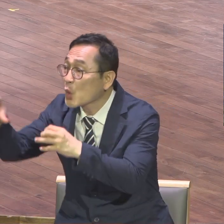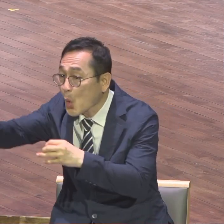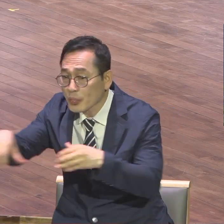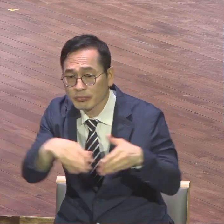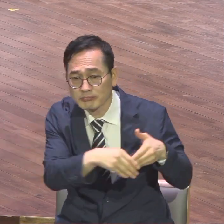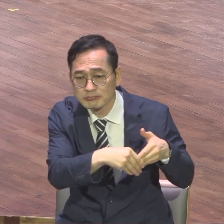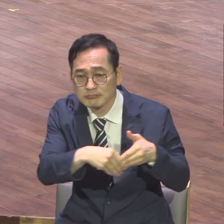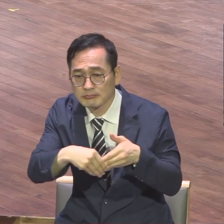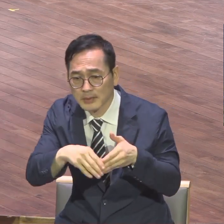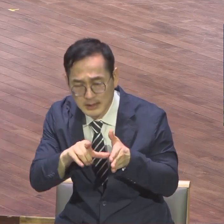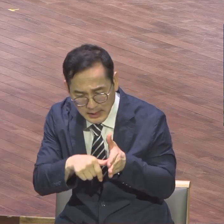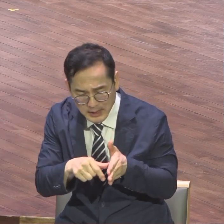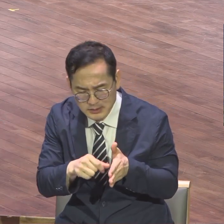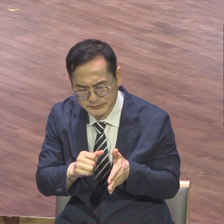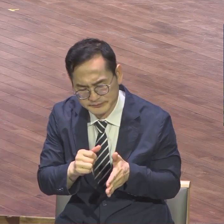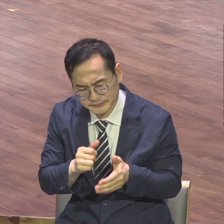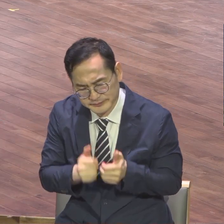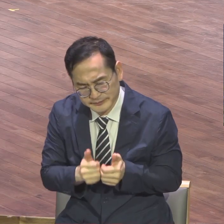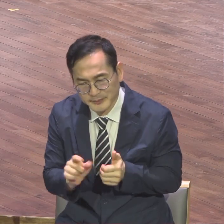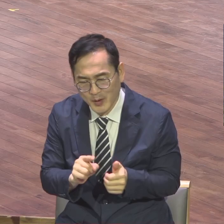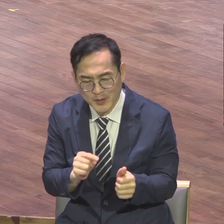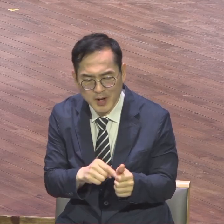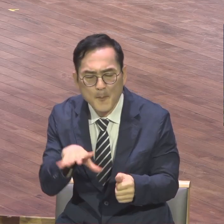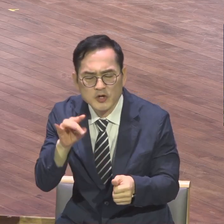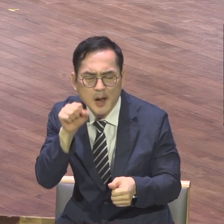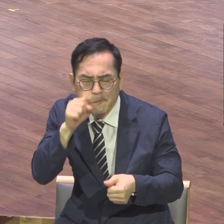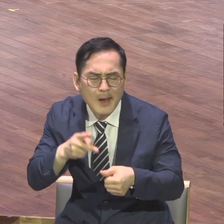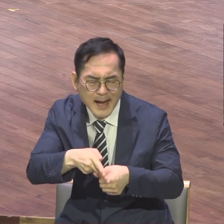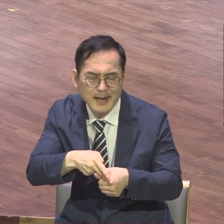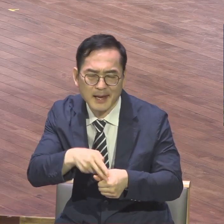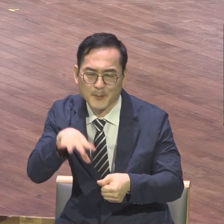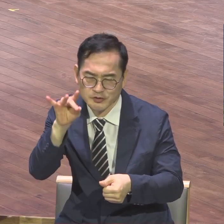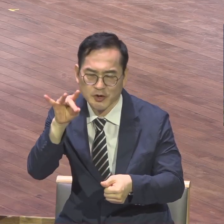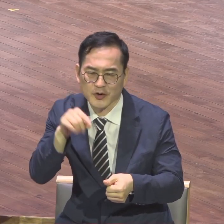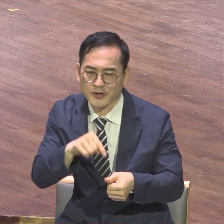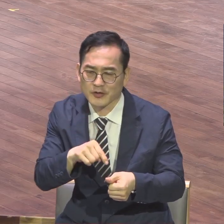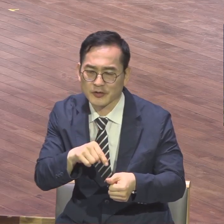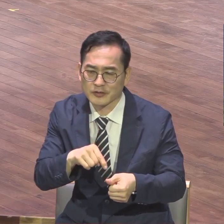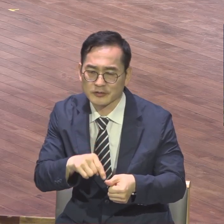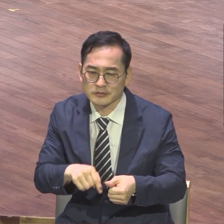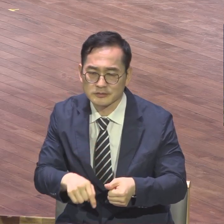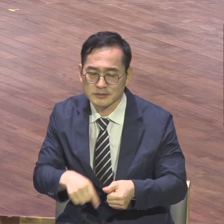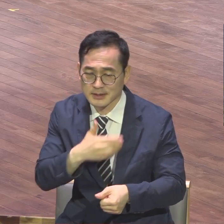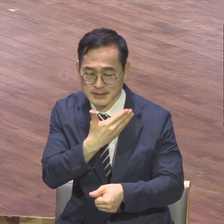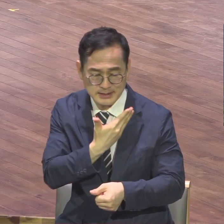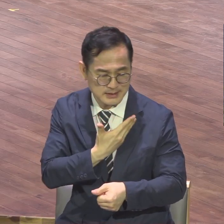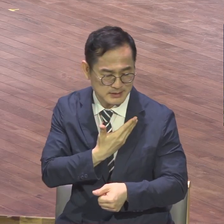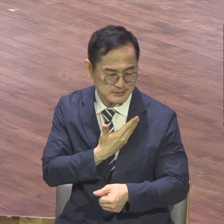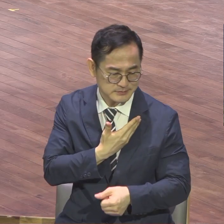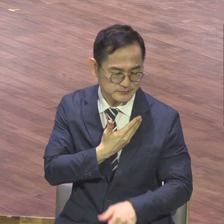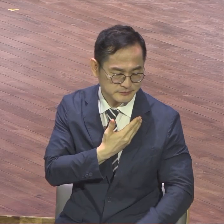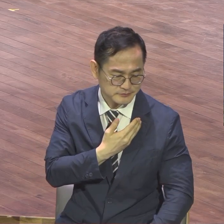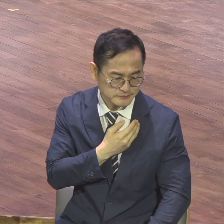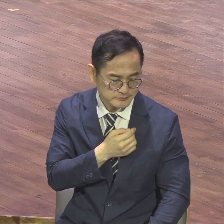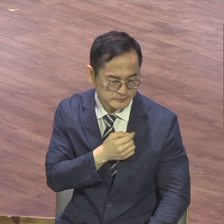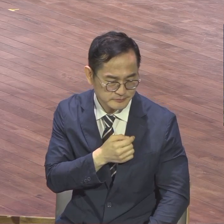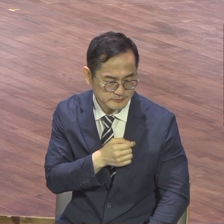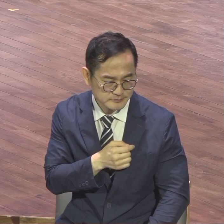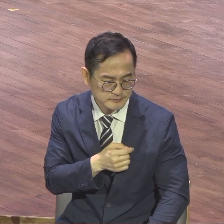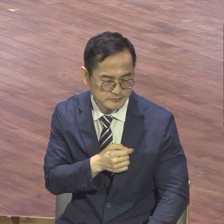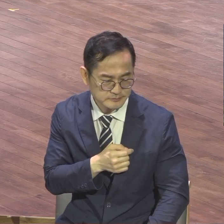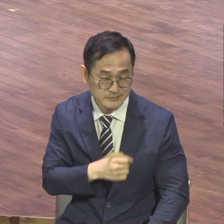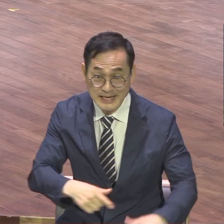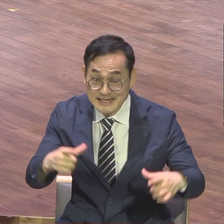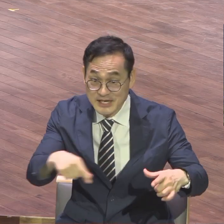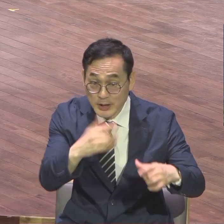가지 독특한 것은 디모데에게 먼저 할례를 베풉니다. 할례를. 자, 사도행전의 저자 누가는 이 이유를 그